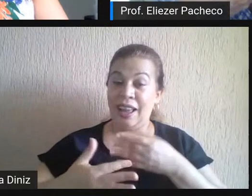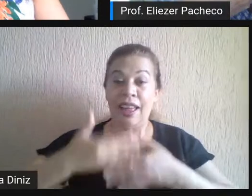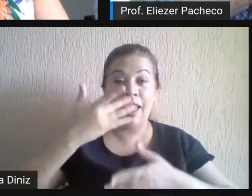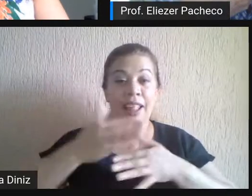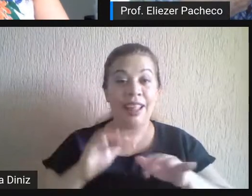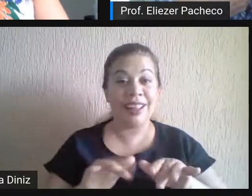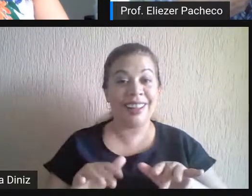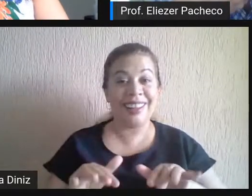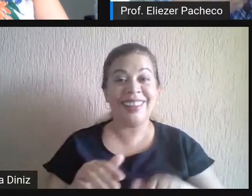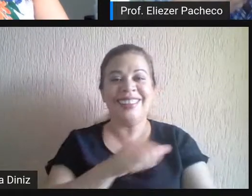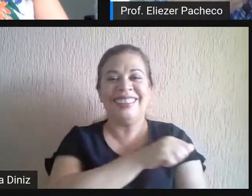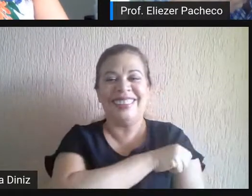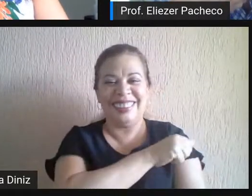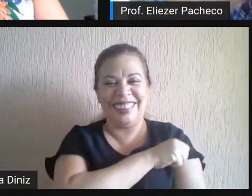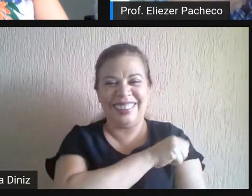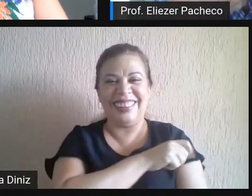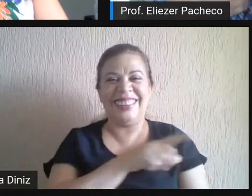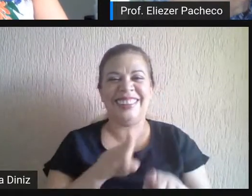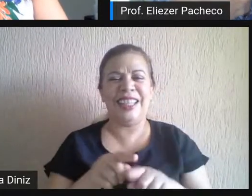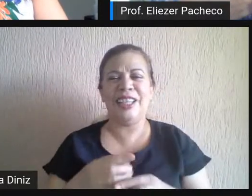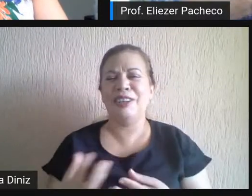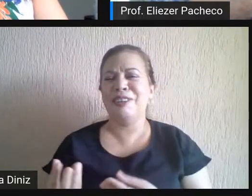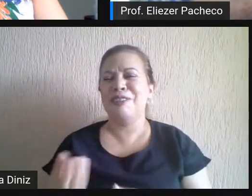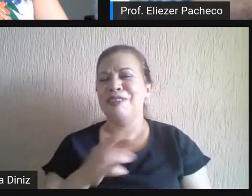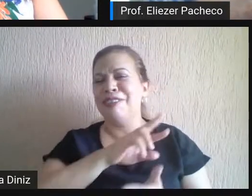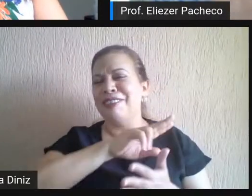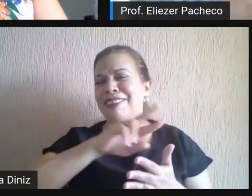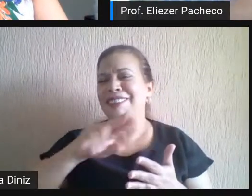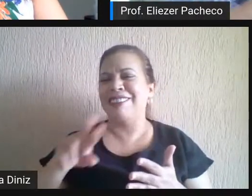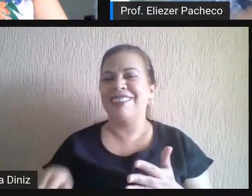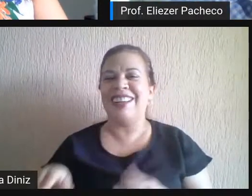alunos, né, temos muitos alunos aqui,